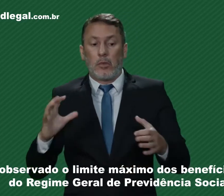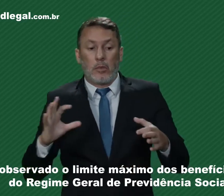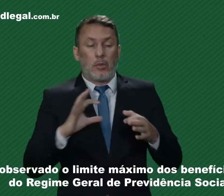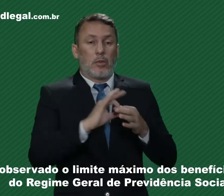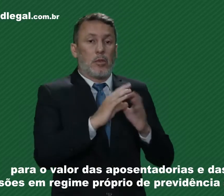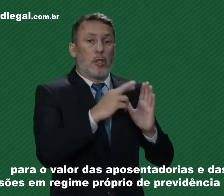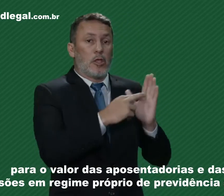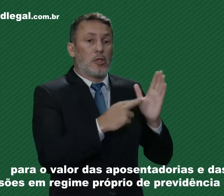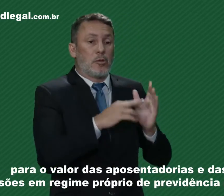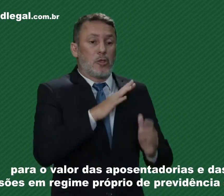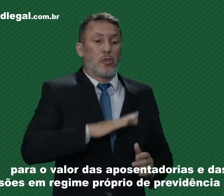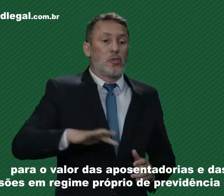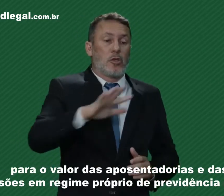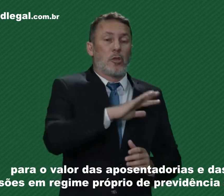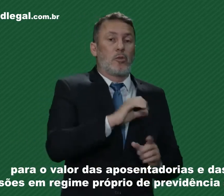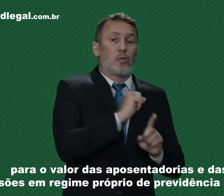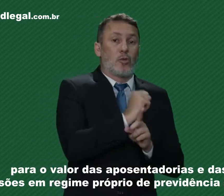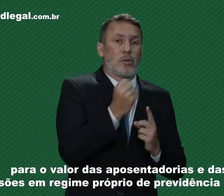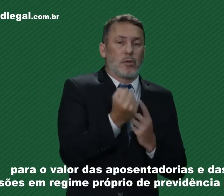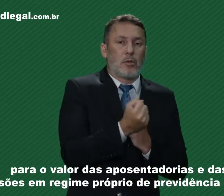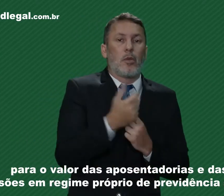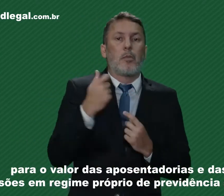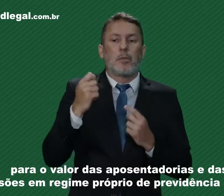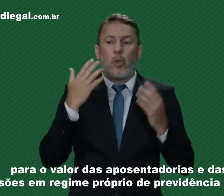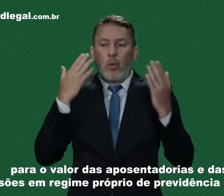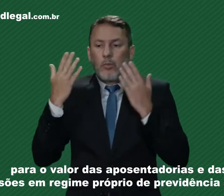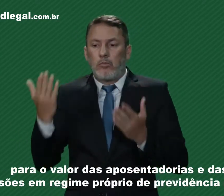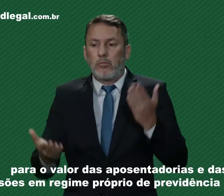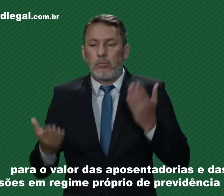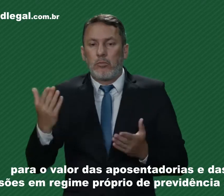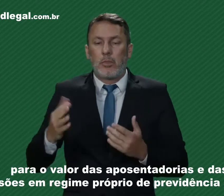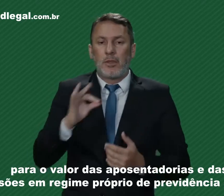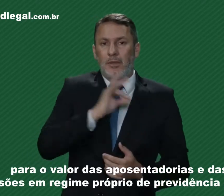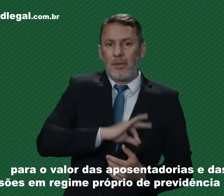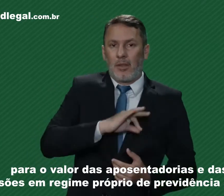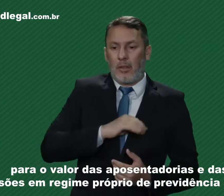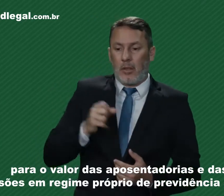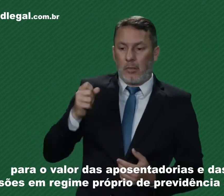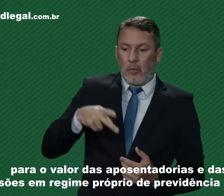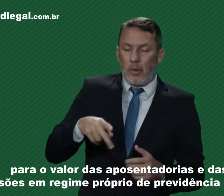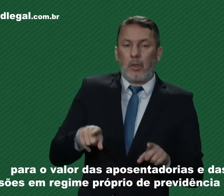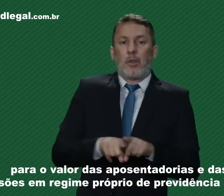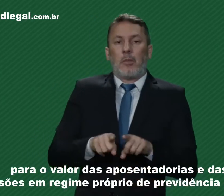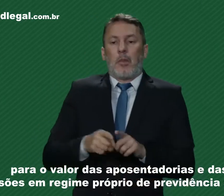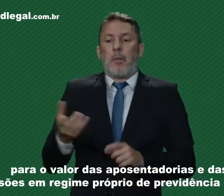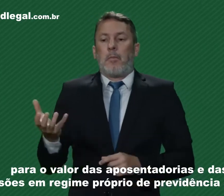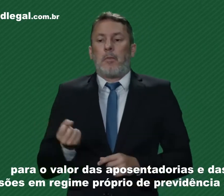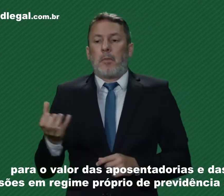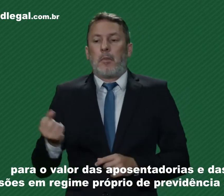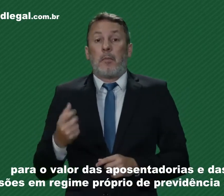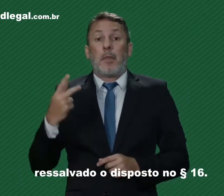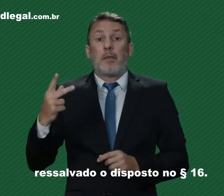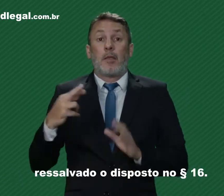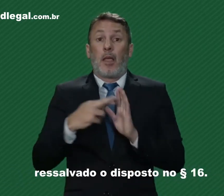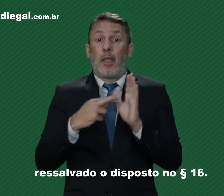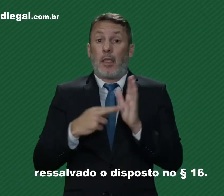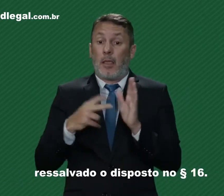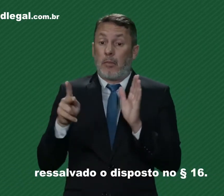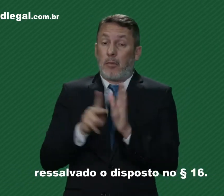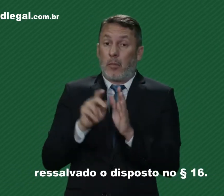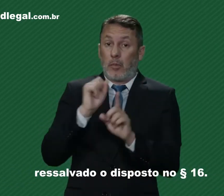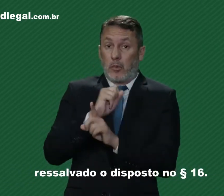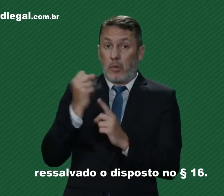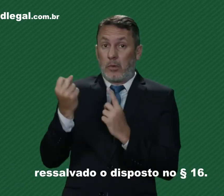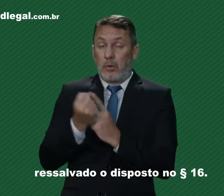Previdência Social para o valor das aposentadorias e das pensões em regime próprio de previdência social, ressalvado